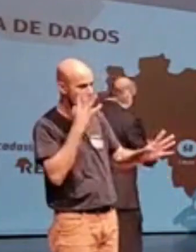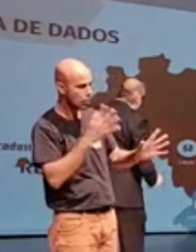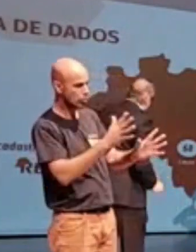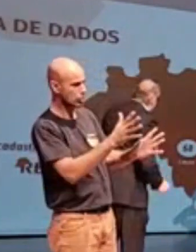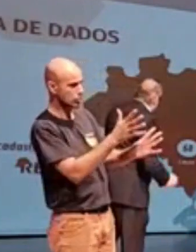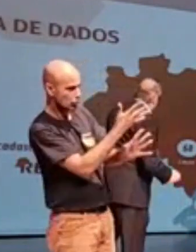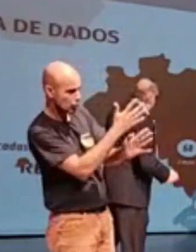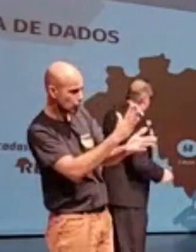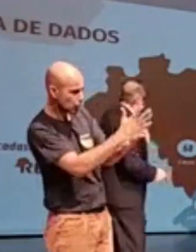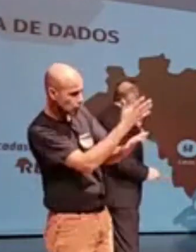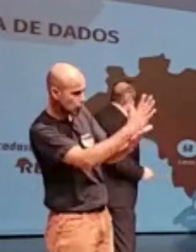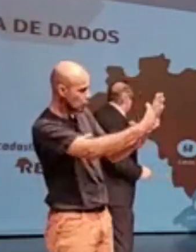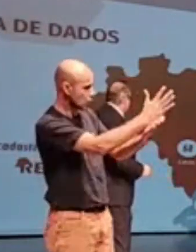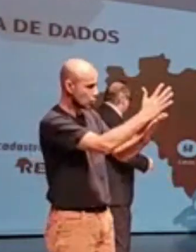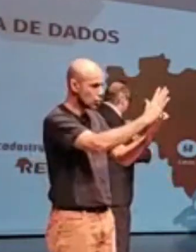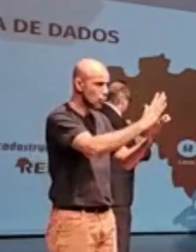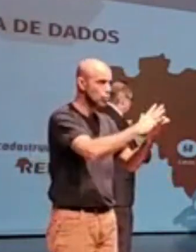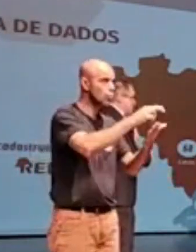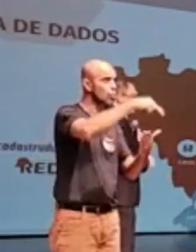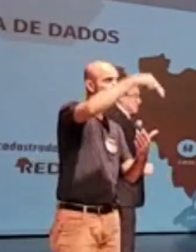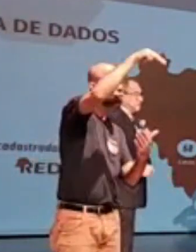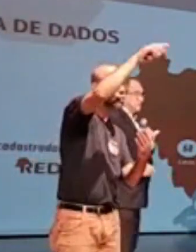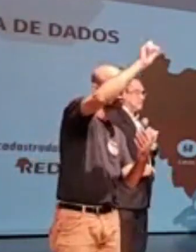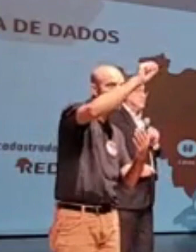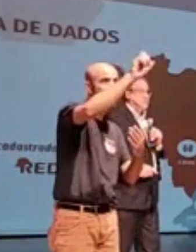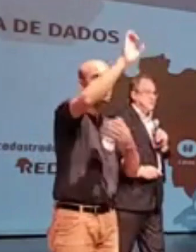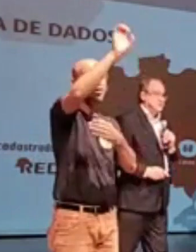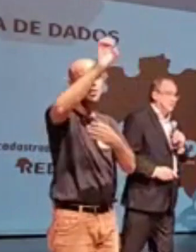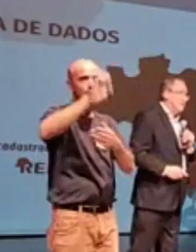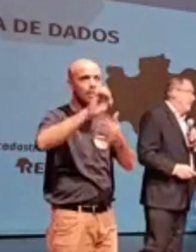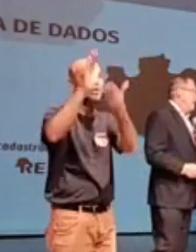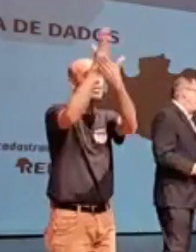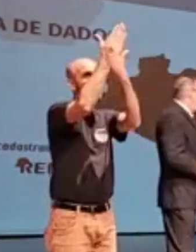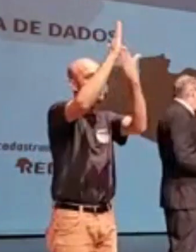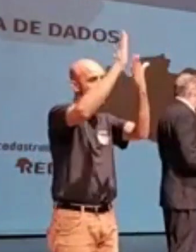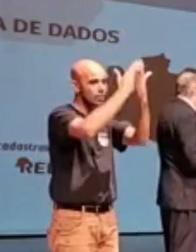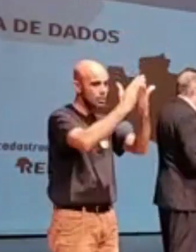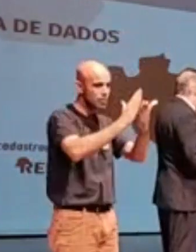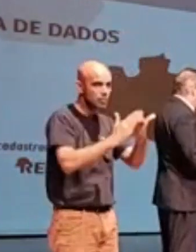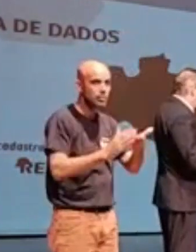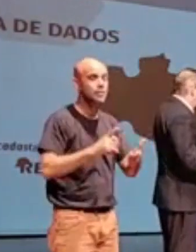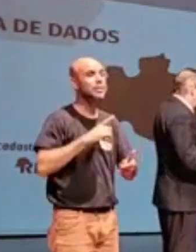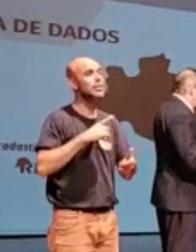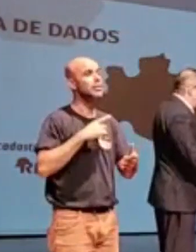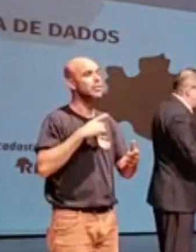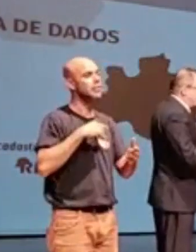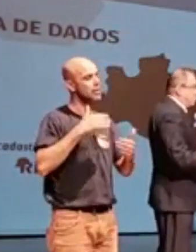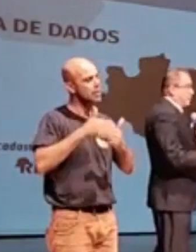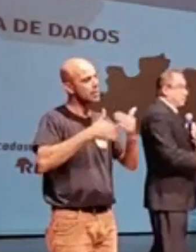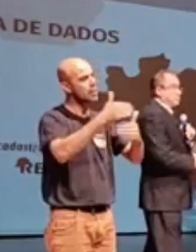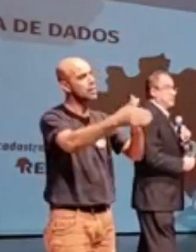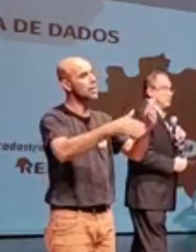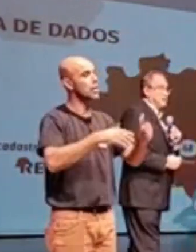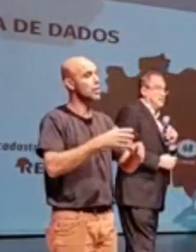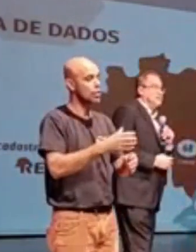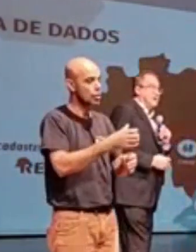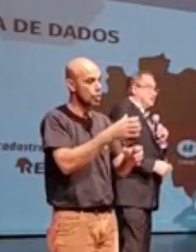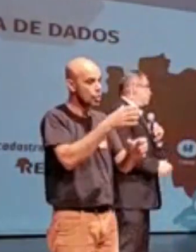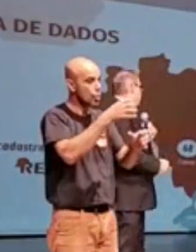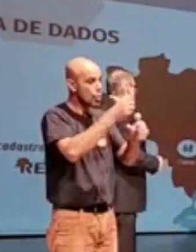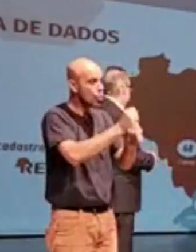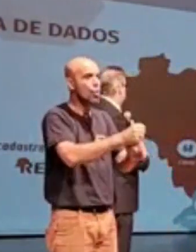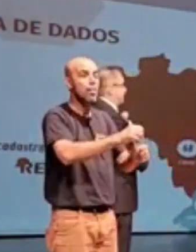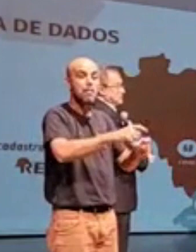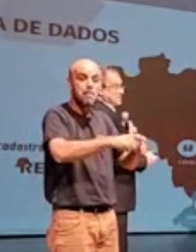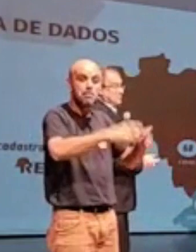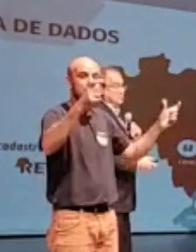região 152 do Nordeste, você vê que o Sudeste bastante, 306, né? É que aí tem uma tendência de você ter um número maior nos centros credenciados. A